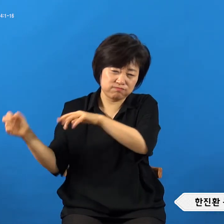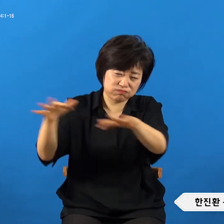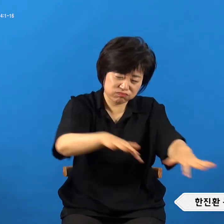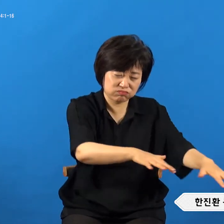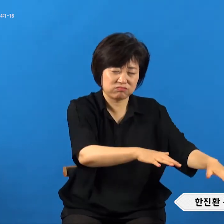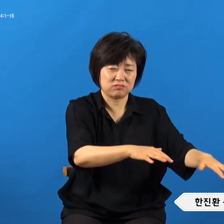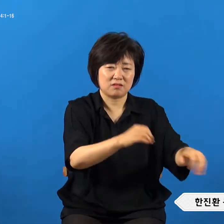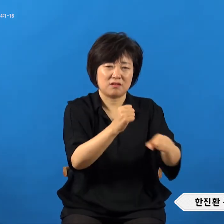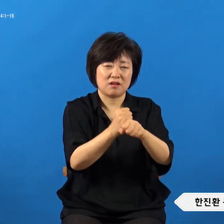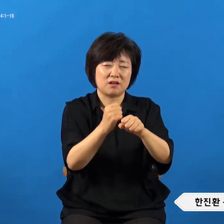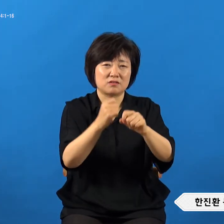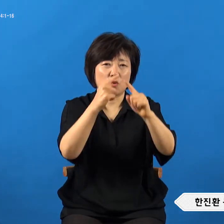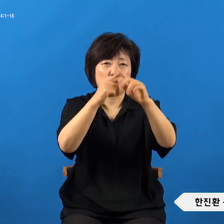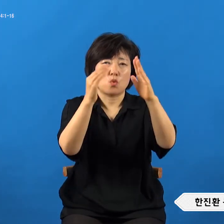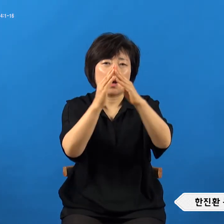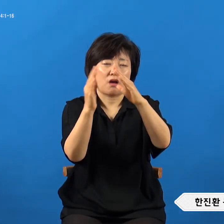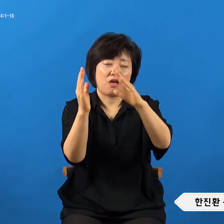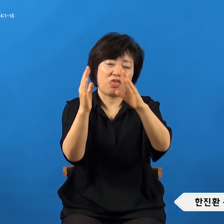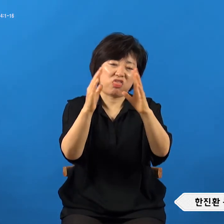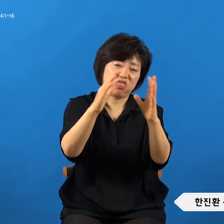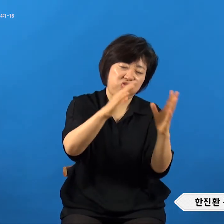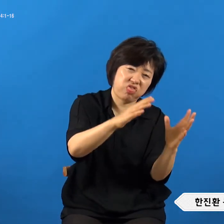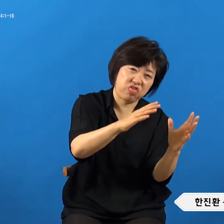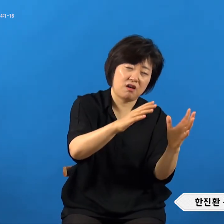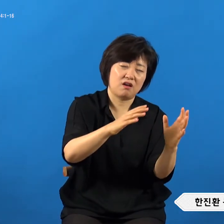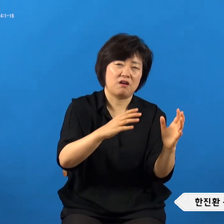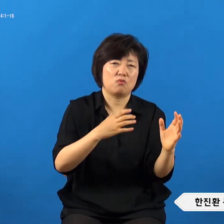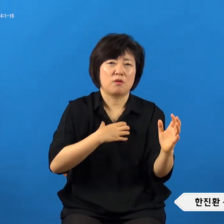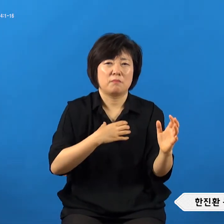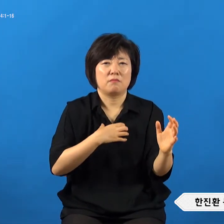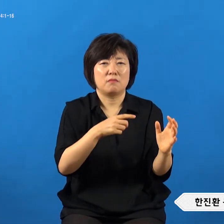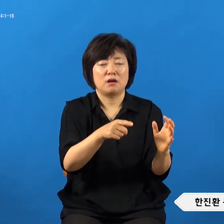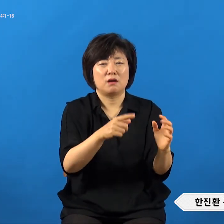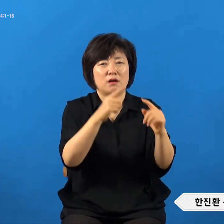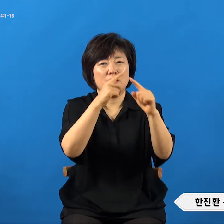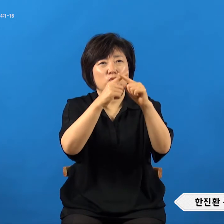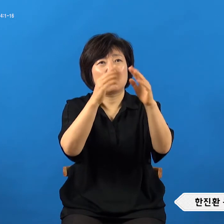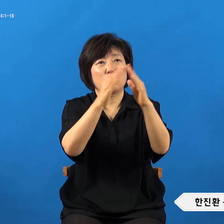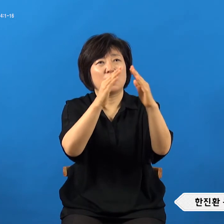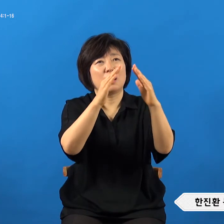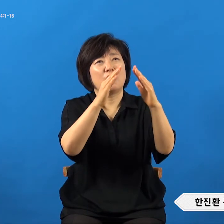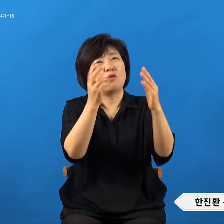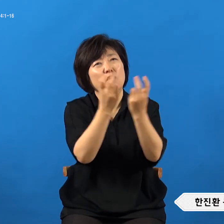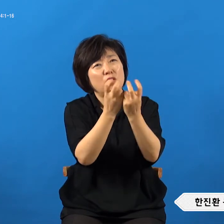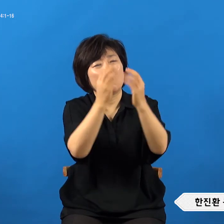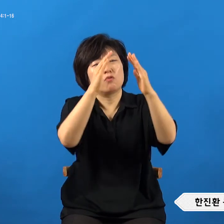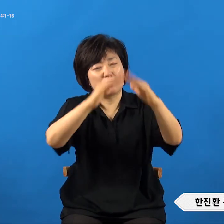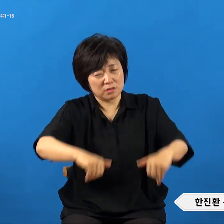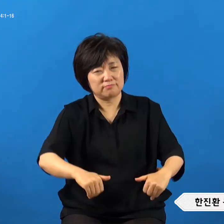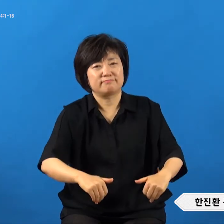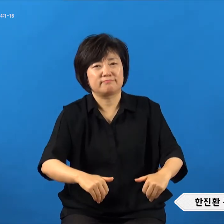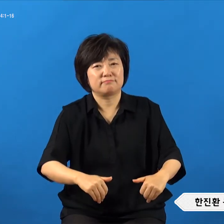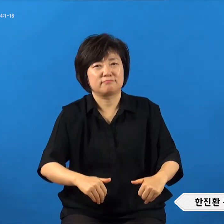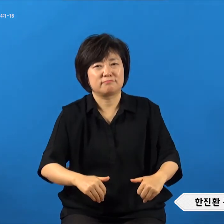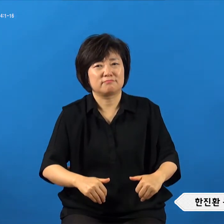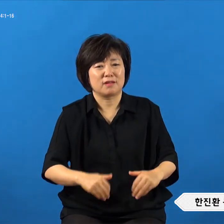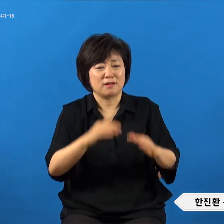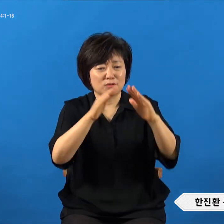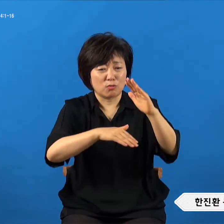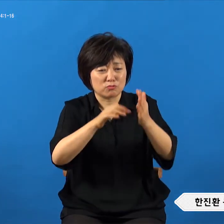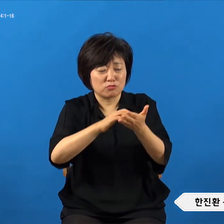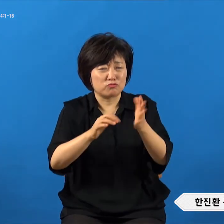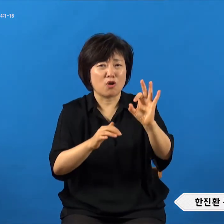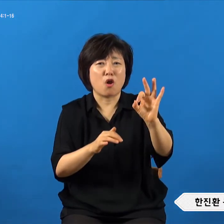되어버리고 건물이 비스듬히 기울고 위험해서 할 수 없이 예배당을 헐었습니다. 10명도 안